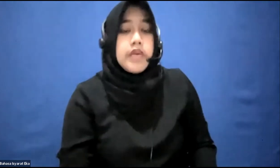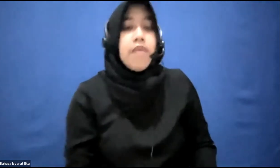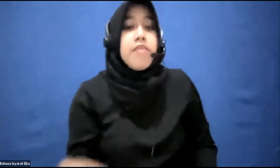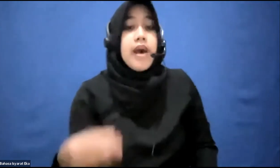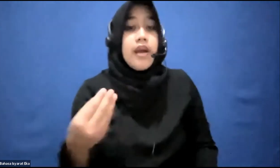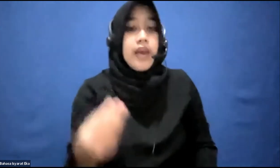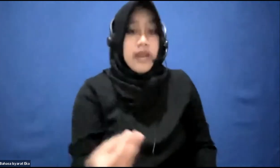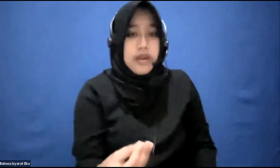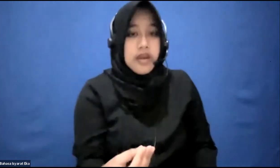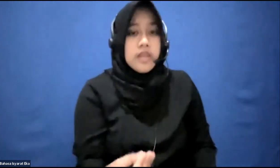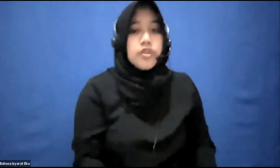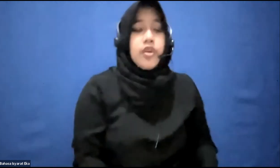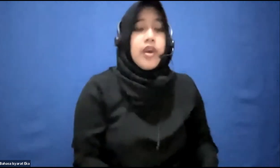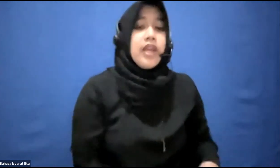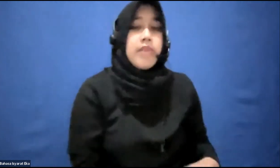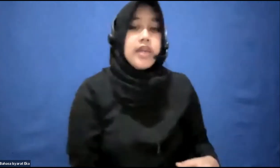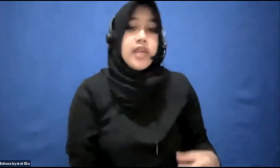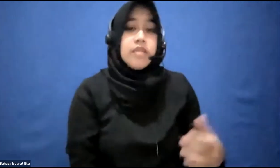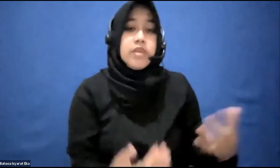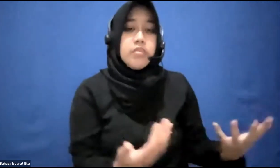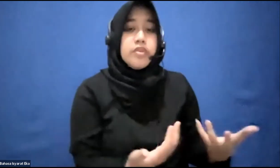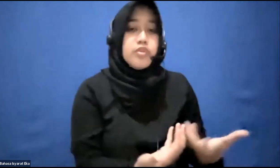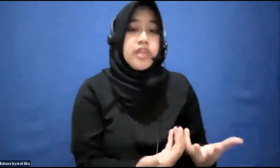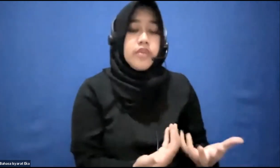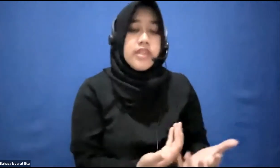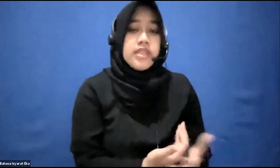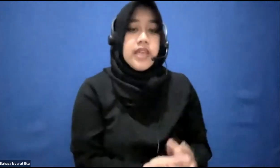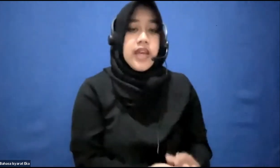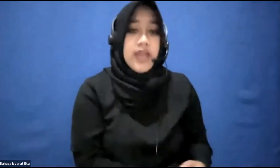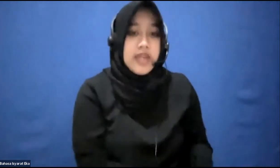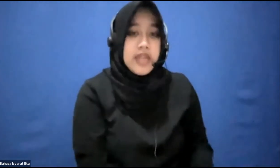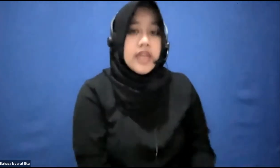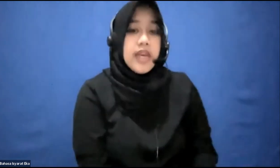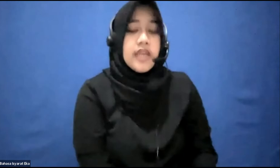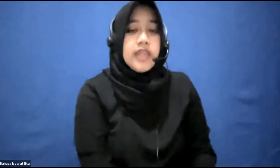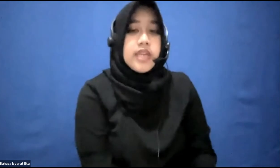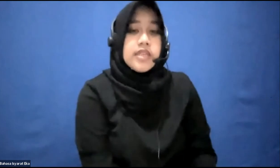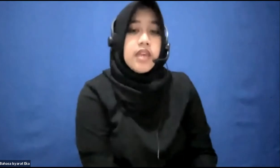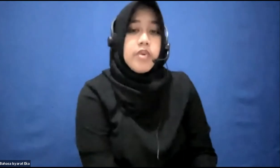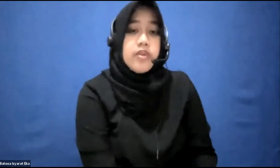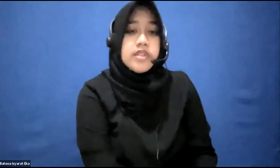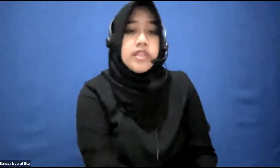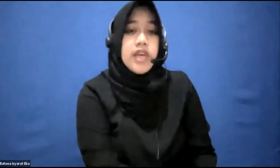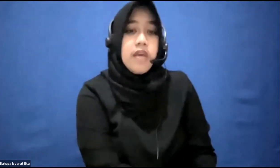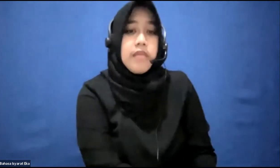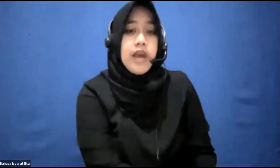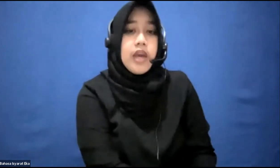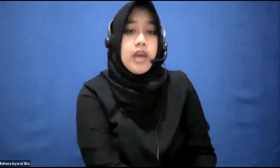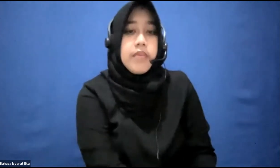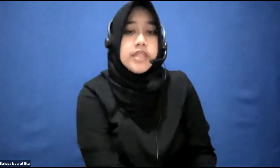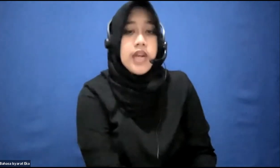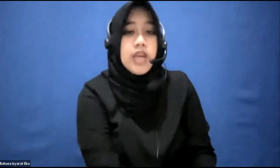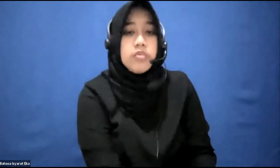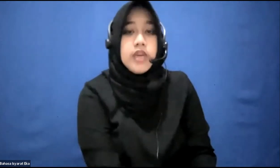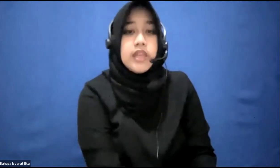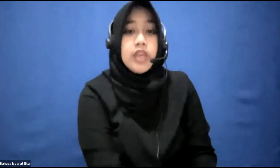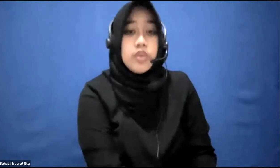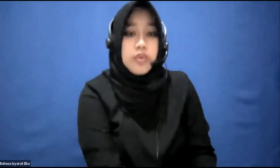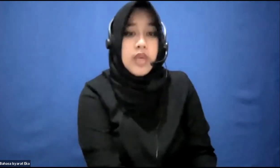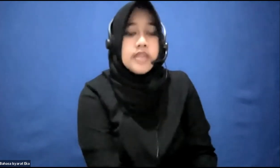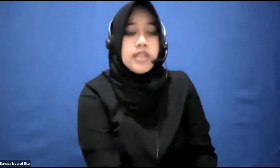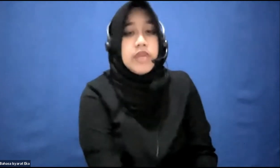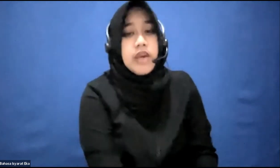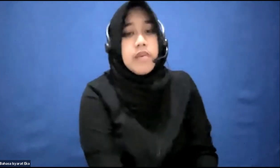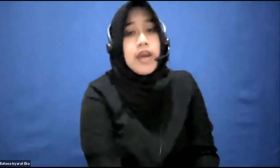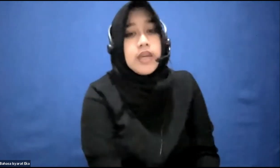saya menambahkan, contoh kalimat dari teman-teman tuli itu kan sederhana nih. Nah, ketika saya menulis di dalam majalah atau berita